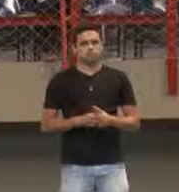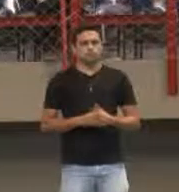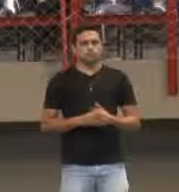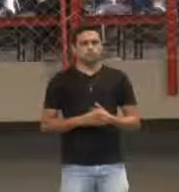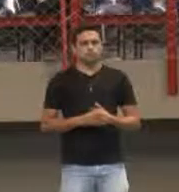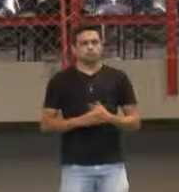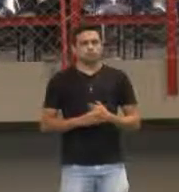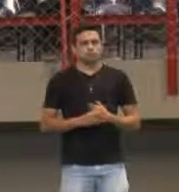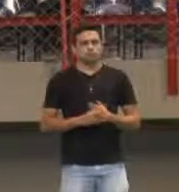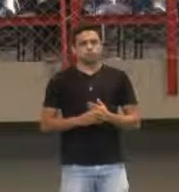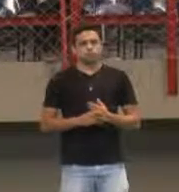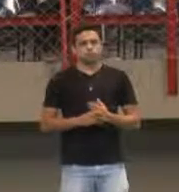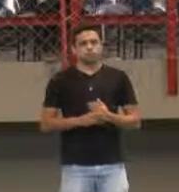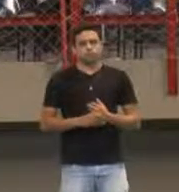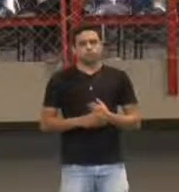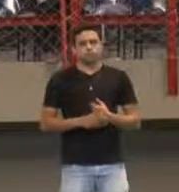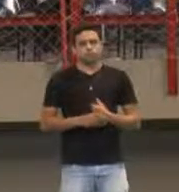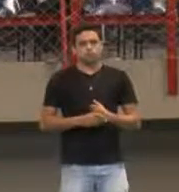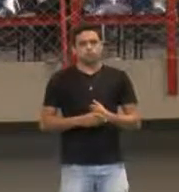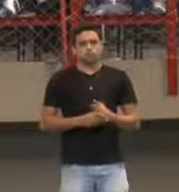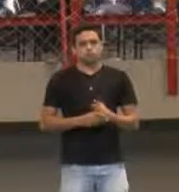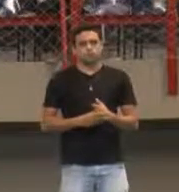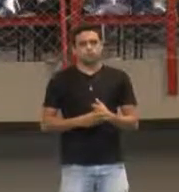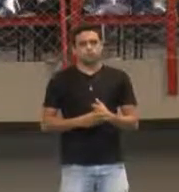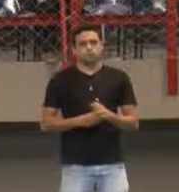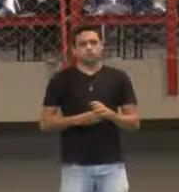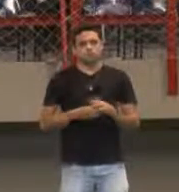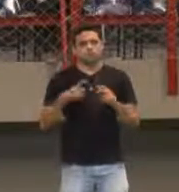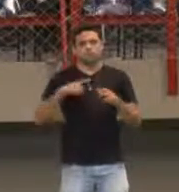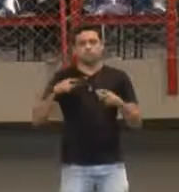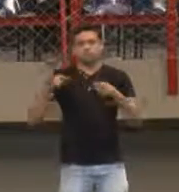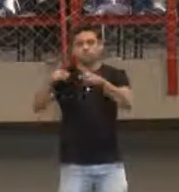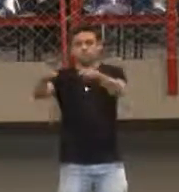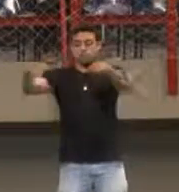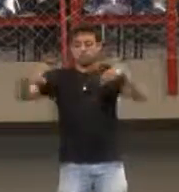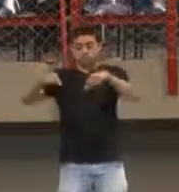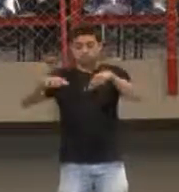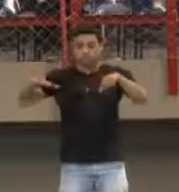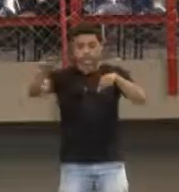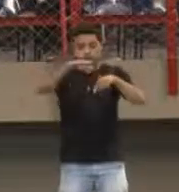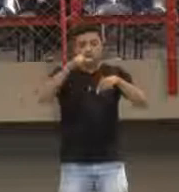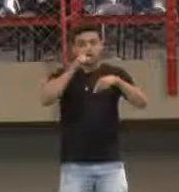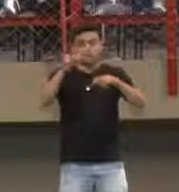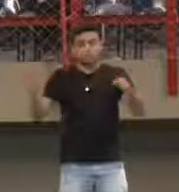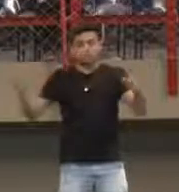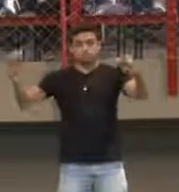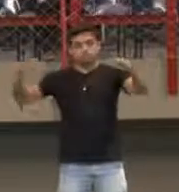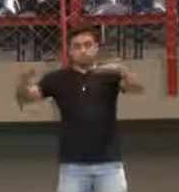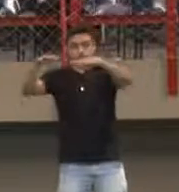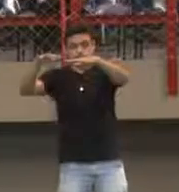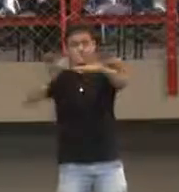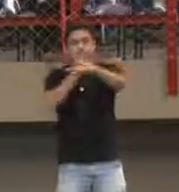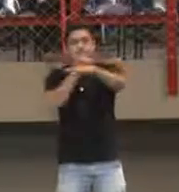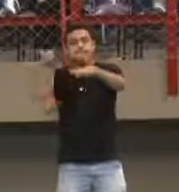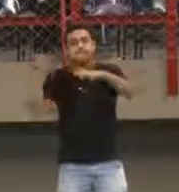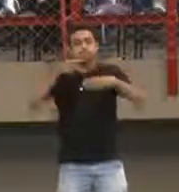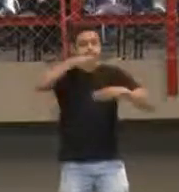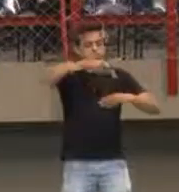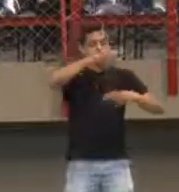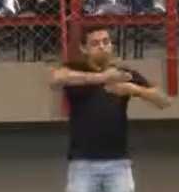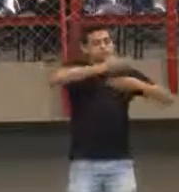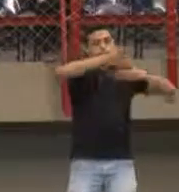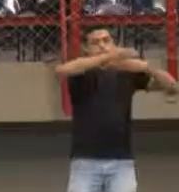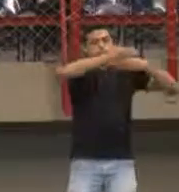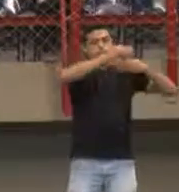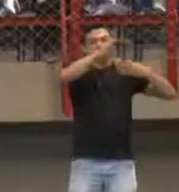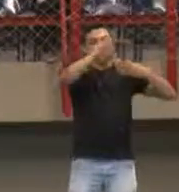Em relação à área inundada. A área inundada vai depender exatamente do tamanho da usina hidrelétrica que vai ser